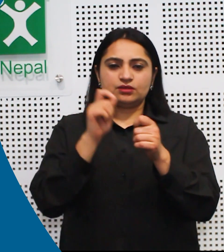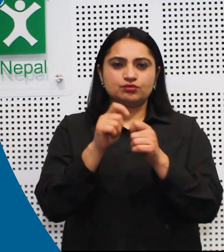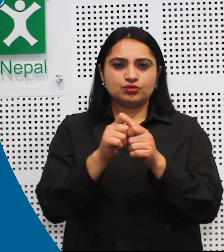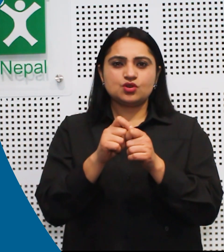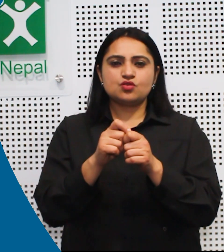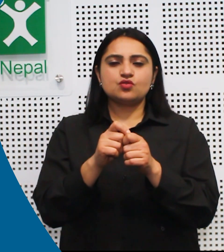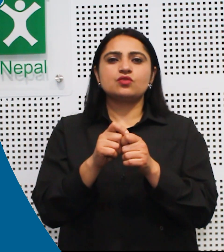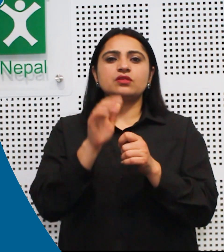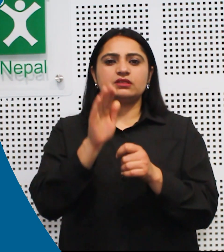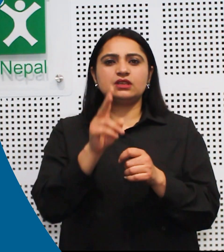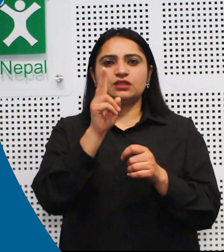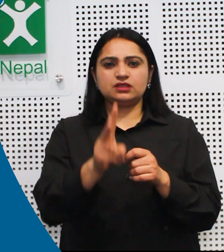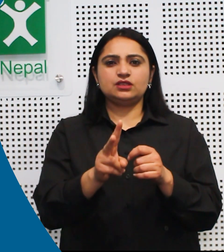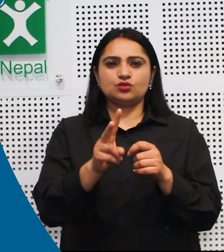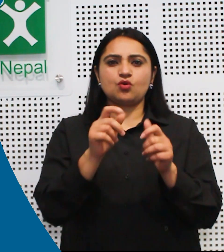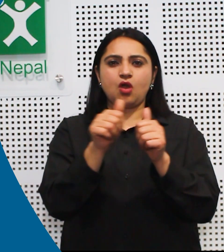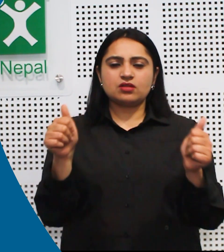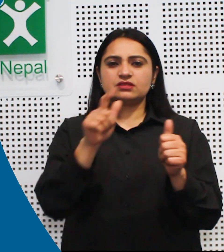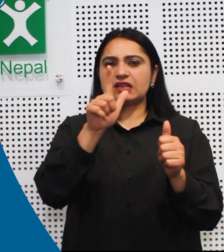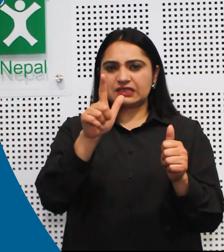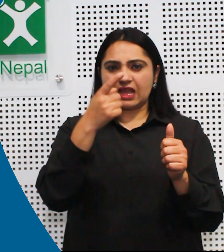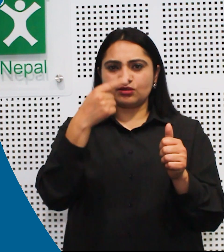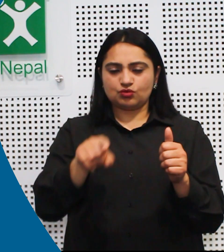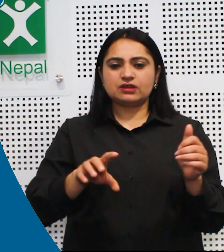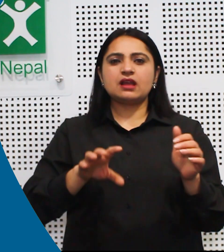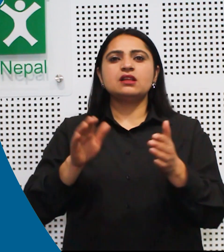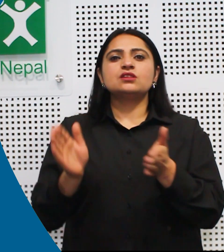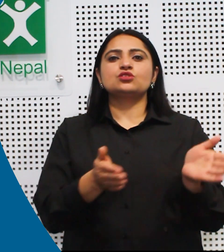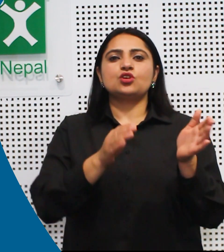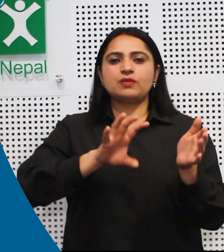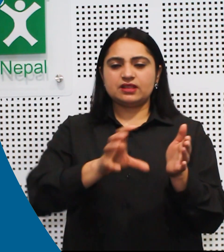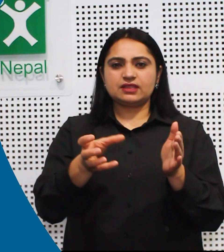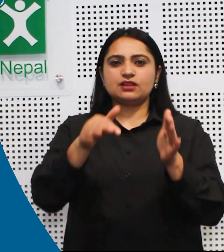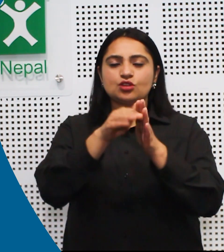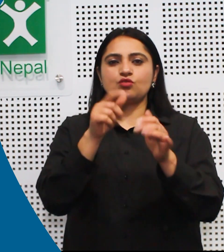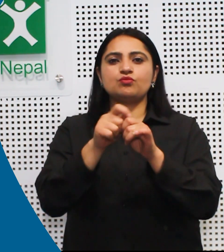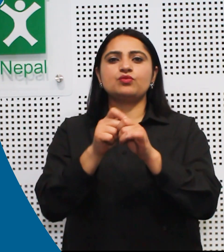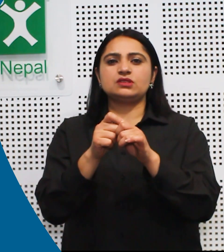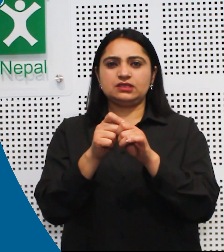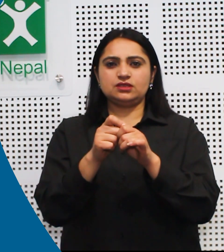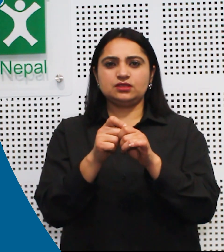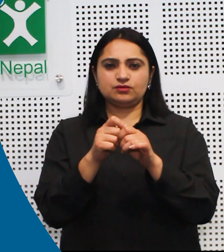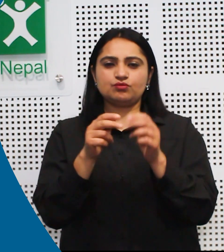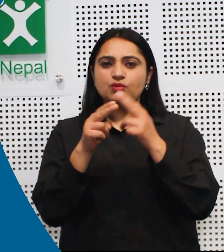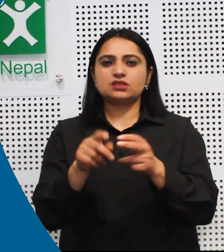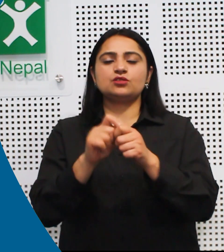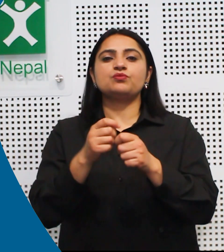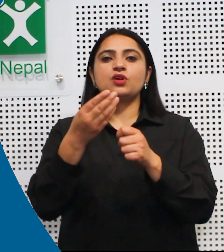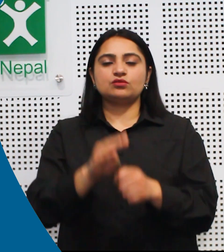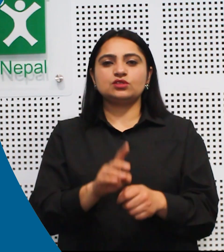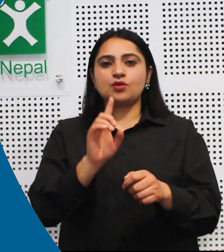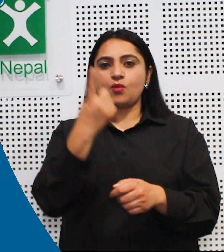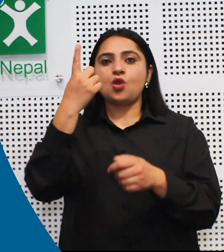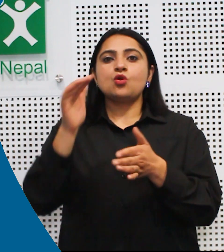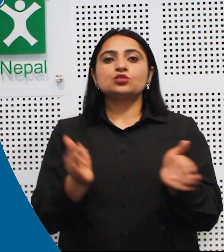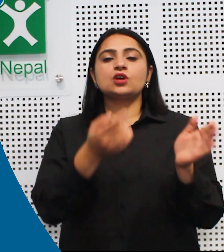तयार गरिएको छ। त्यो दिग्दर्शन अनुसार चाहिँ 7 वटा चरणमा स्थानीय तहको बजेट तर्जुमा हुने चरणहरू रहेको छ। त्यसमध्ये चाहिँ प्रथम